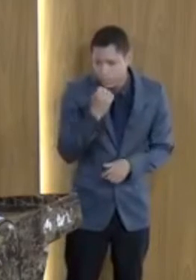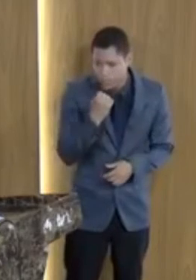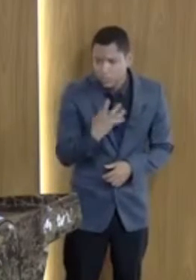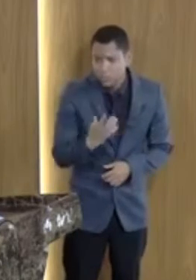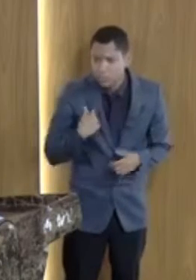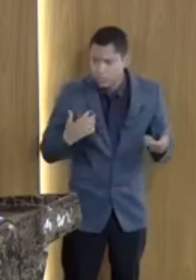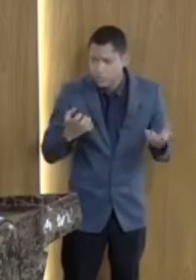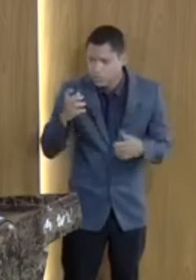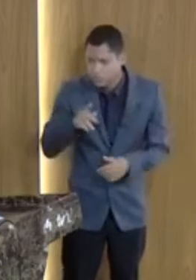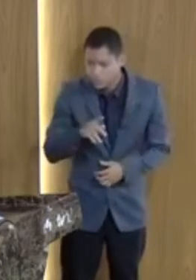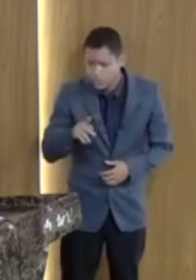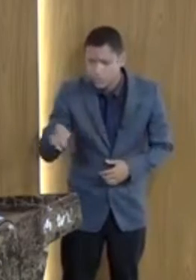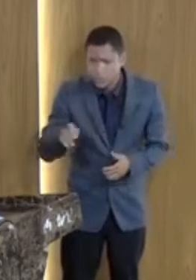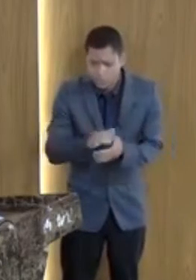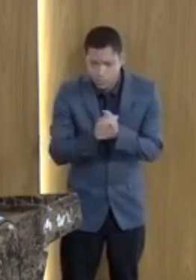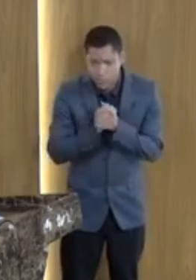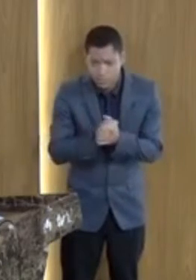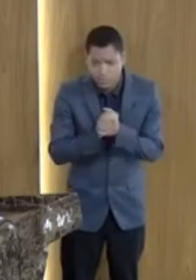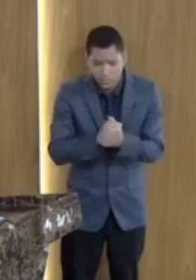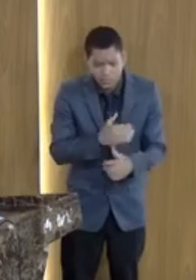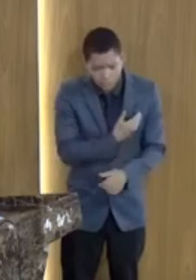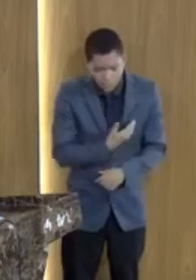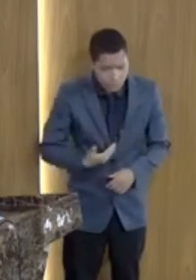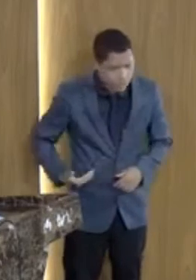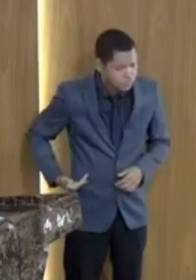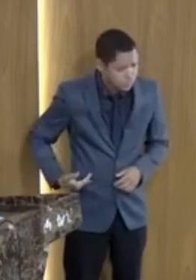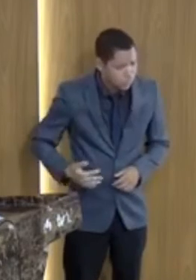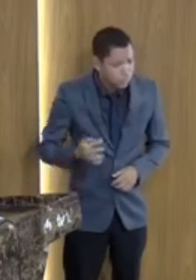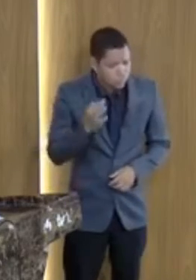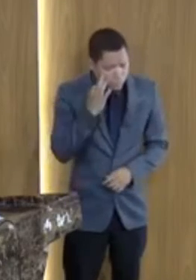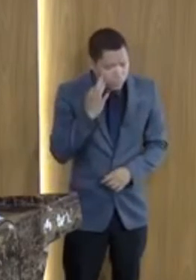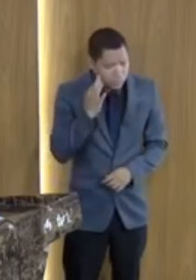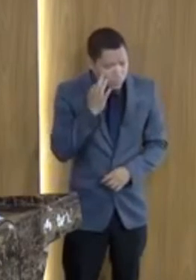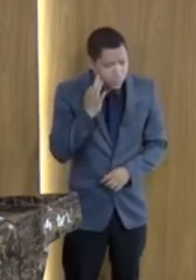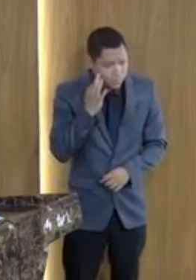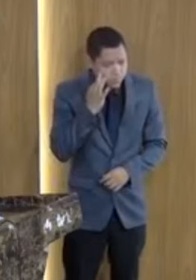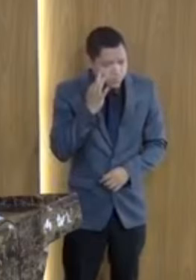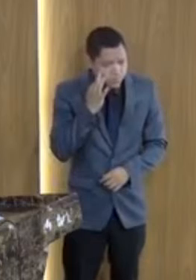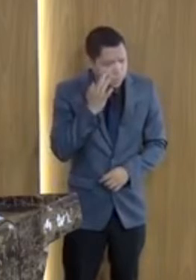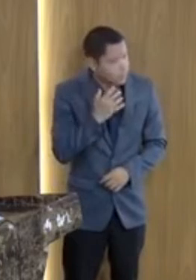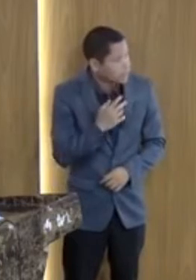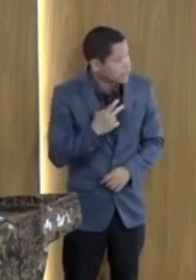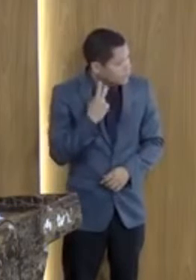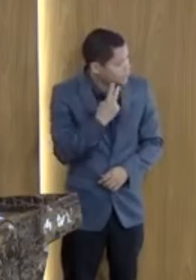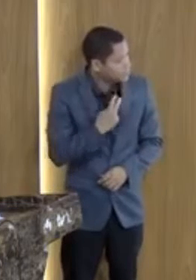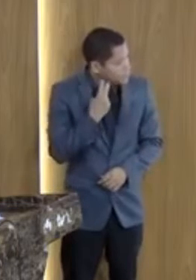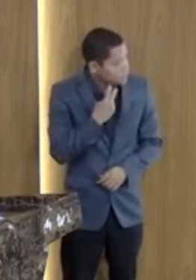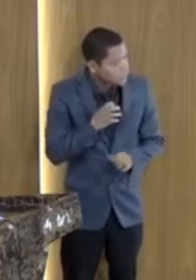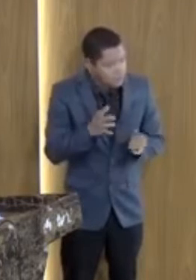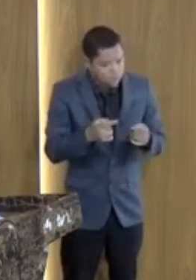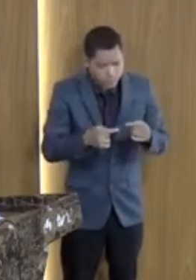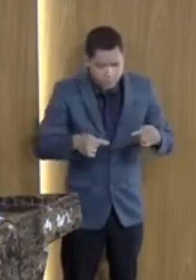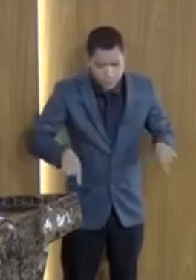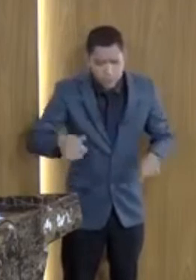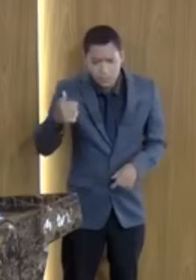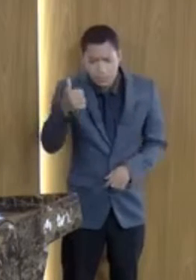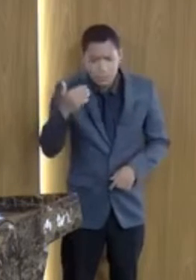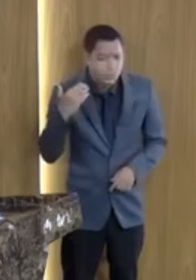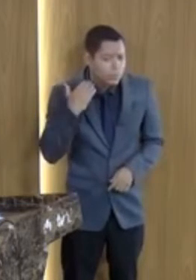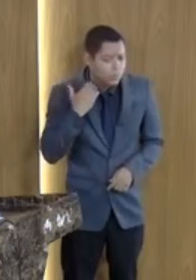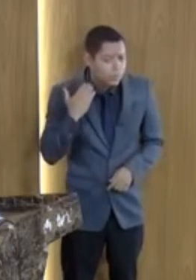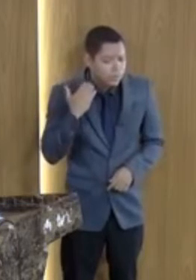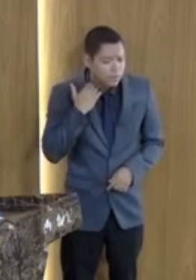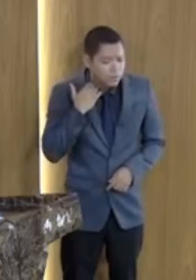Eu quero aqui, presidente, parabenizar o governador Flávio Dino. Vereador, sexta-feira foi inaugurado o primeiro banco de